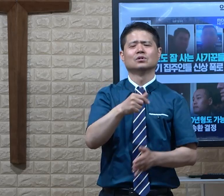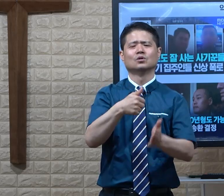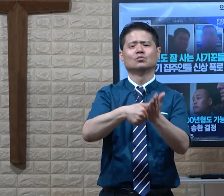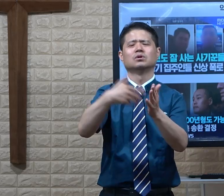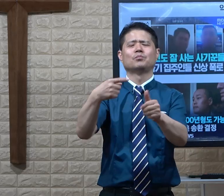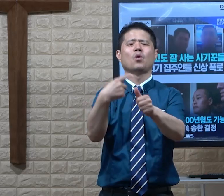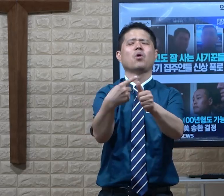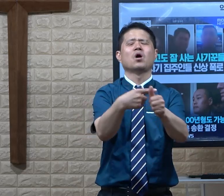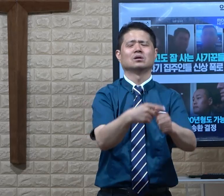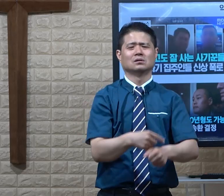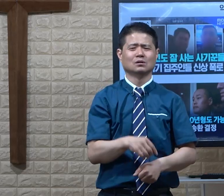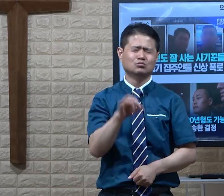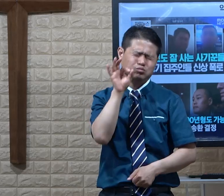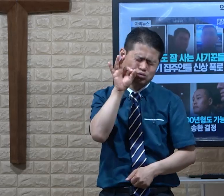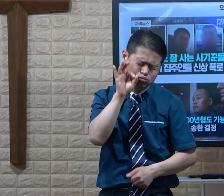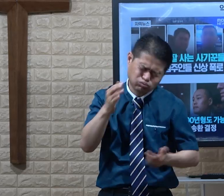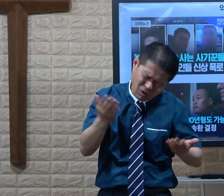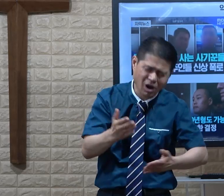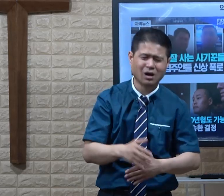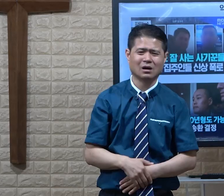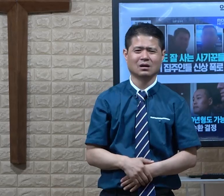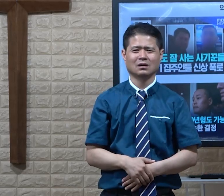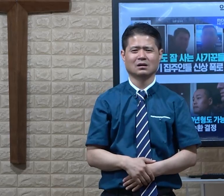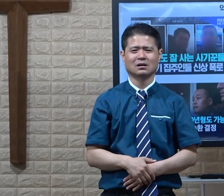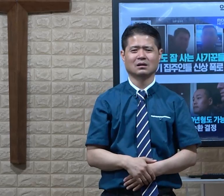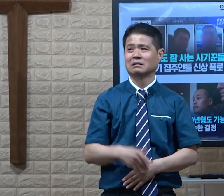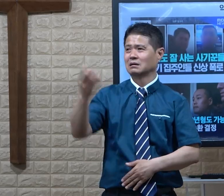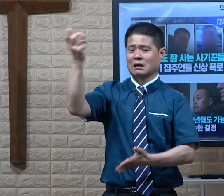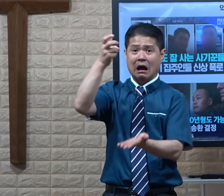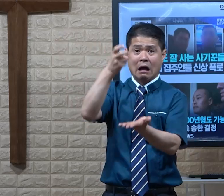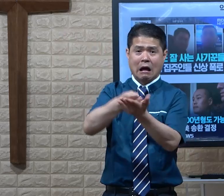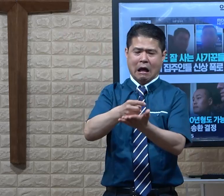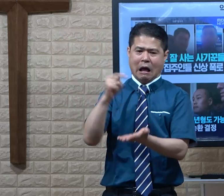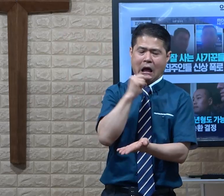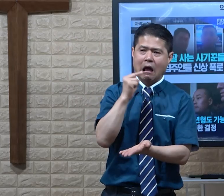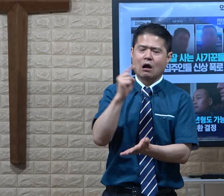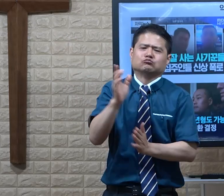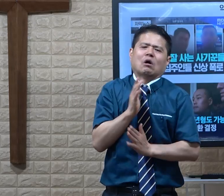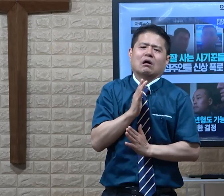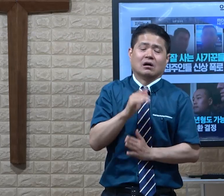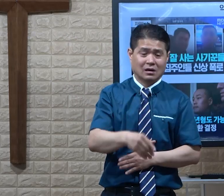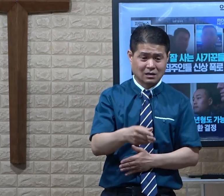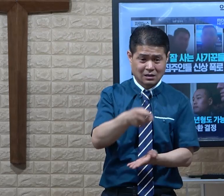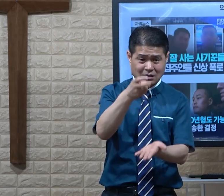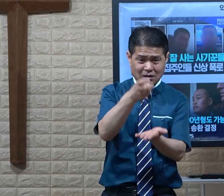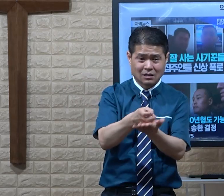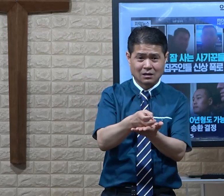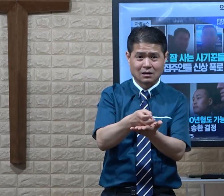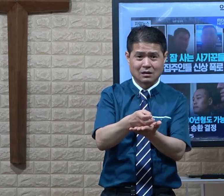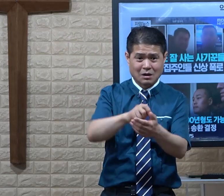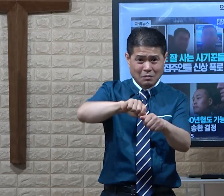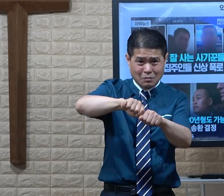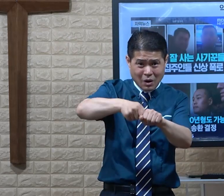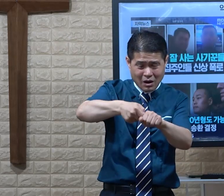복이다라는 말까지 나오고 있는 부끄러운 현실입니다. 다른 곳에서는 엄격하게 다른